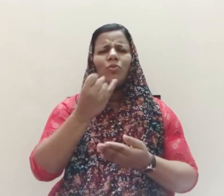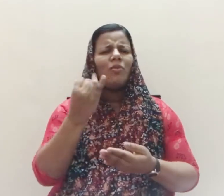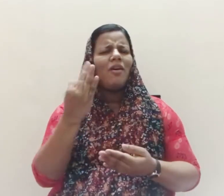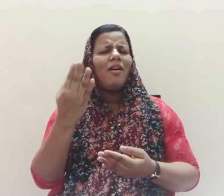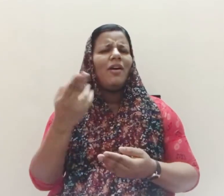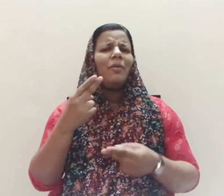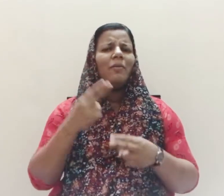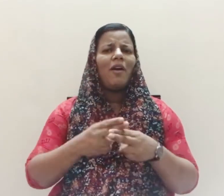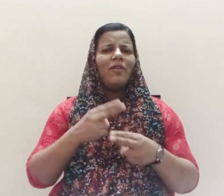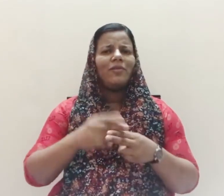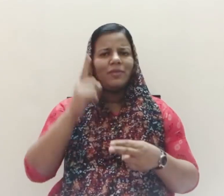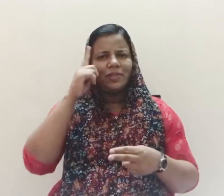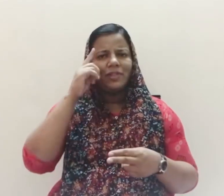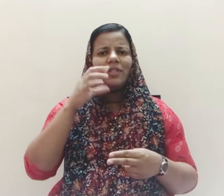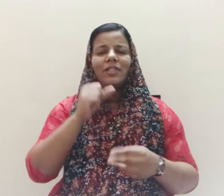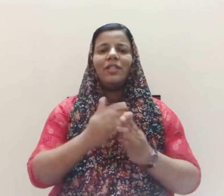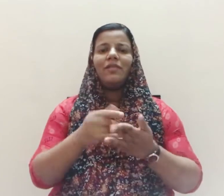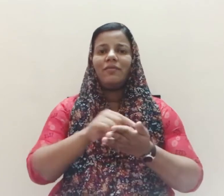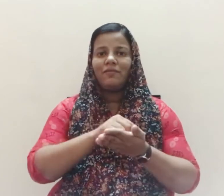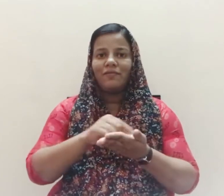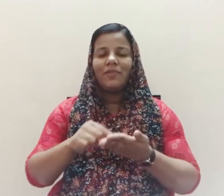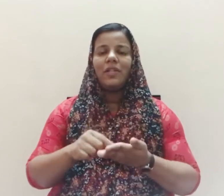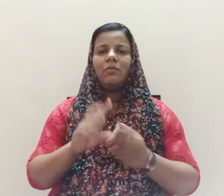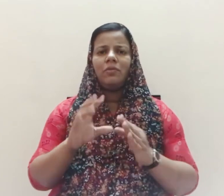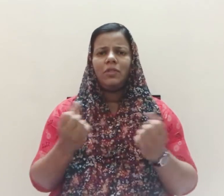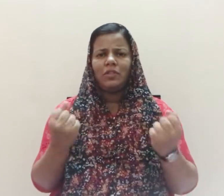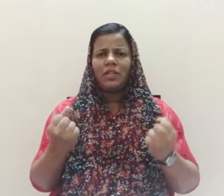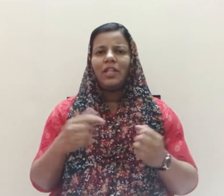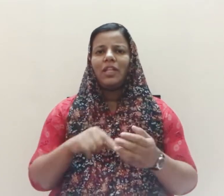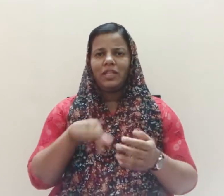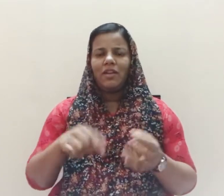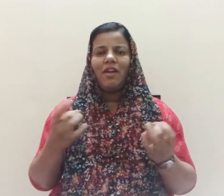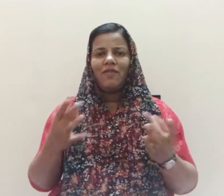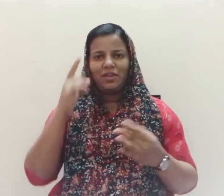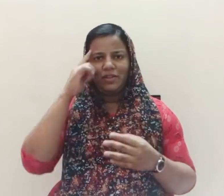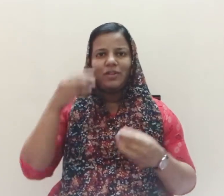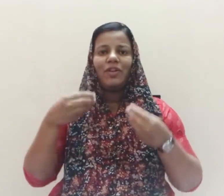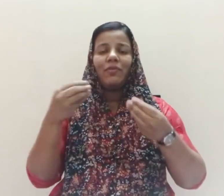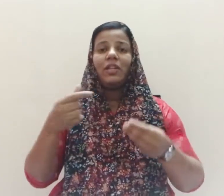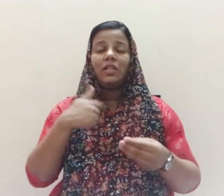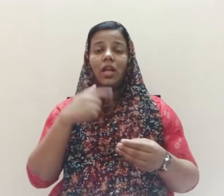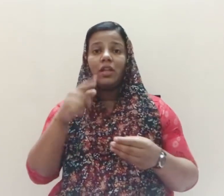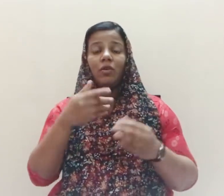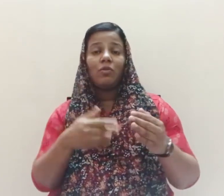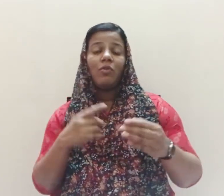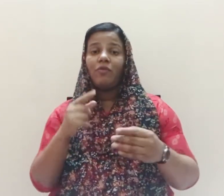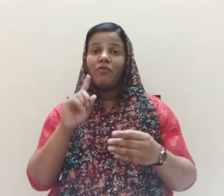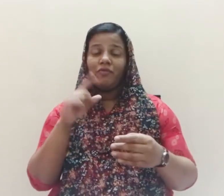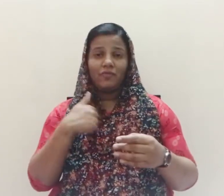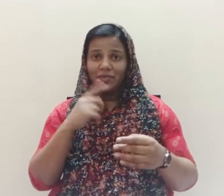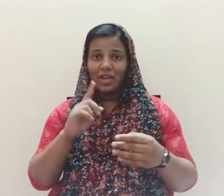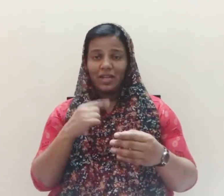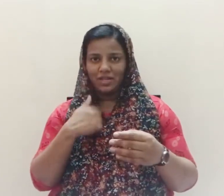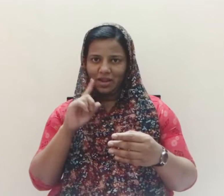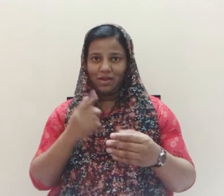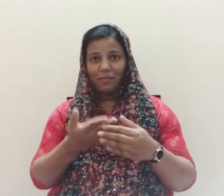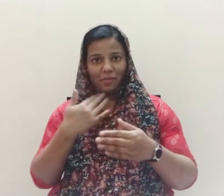ചിന്തിച്ചിട്ടുള്ള വേദഭാഗമാണ്, പരിശുദ്ധാത്മാവ് ശക്തമായ ഒരാലോചന നമുക്ക് തരിക. ഞാൻ നിനക്ക് മുമ്പായി ചെന്ന് ദുർഘടങ്ങളെ